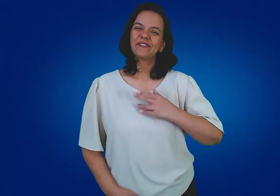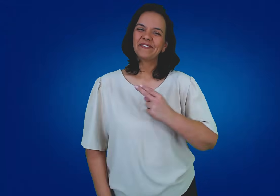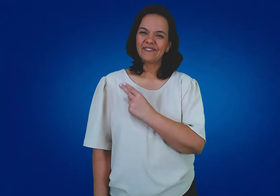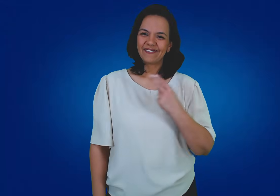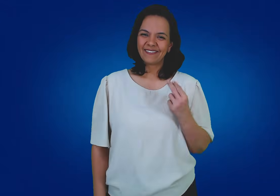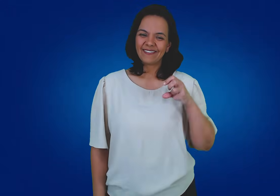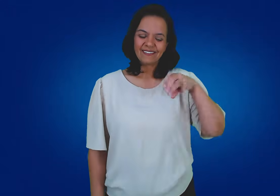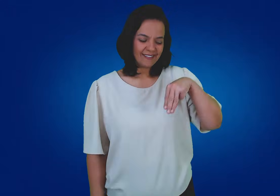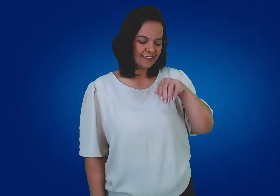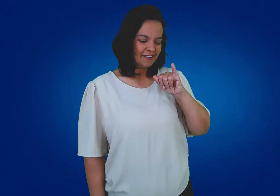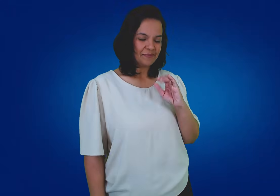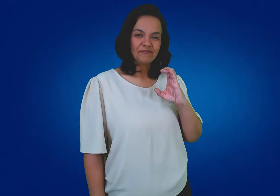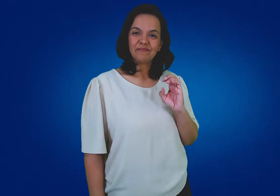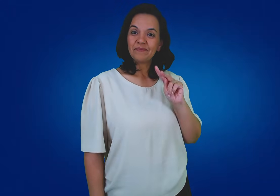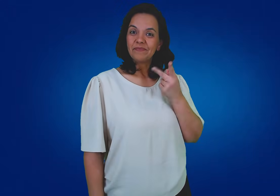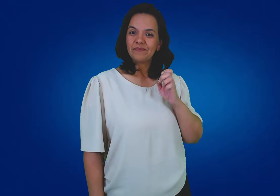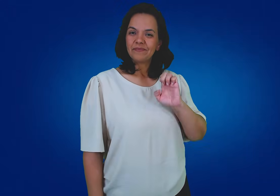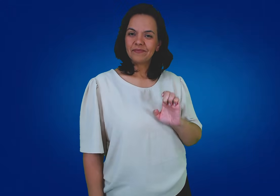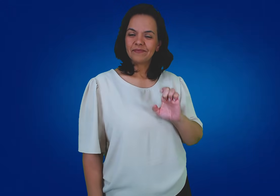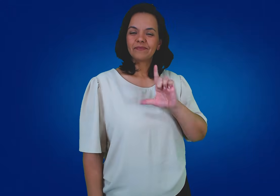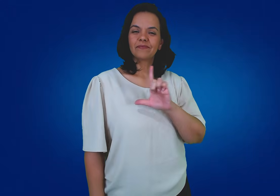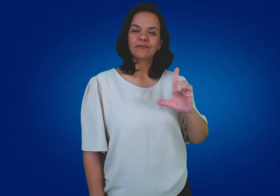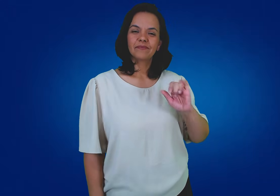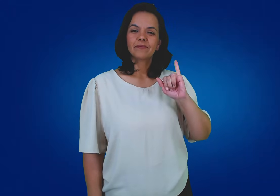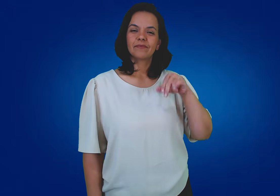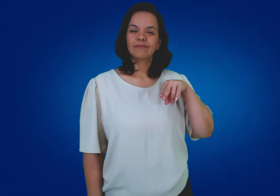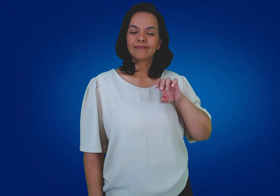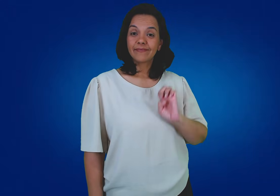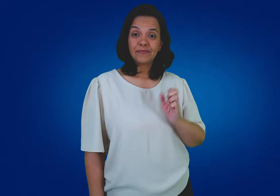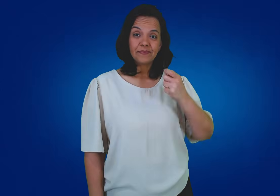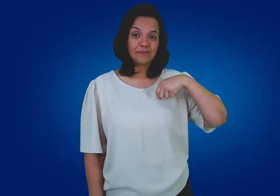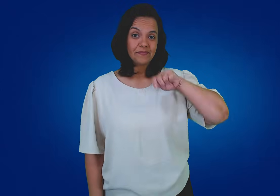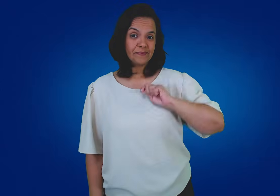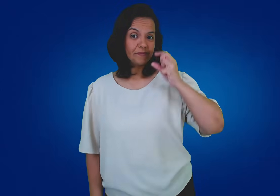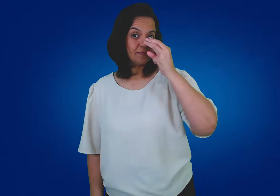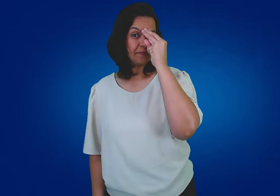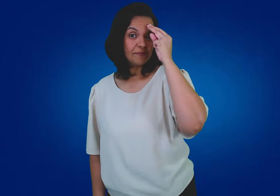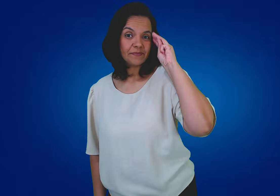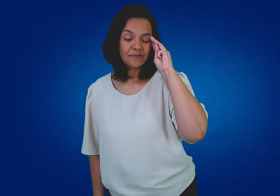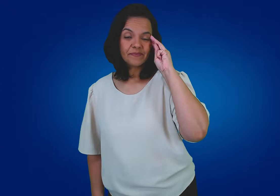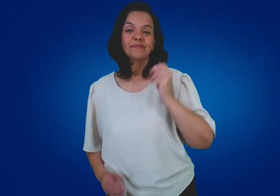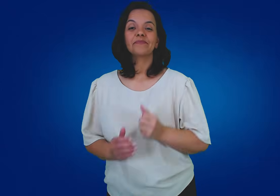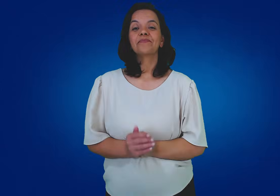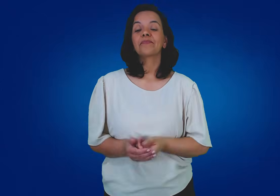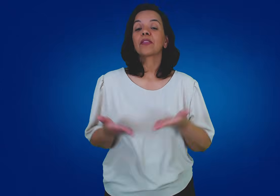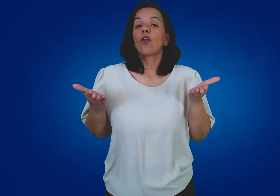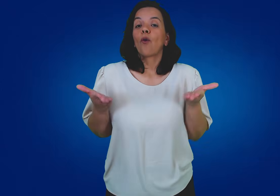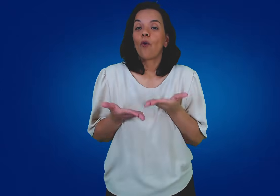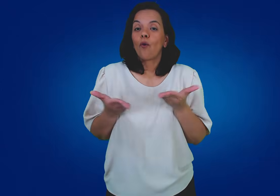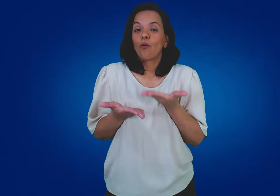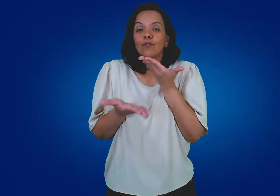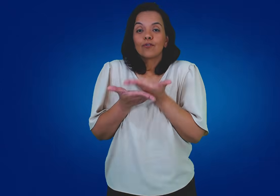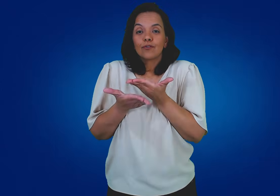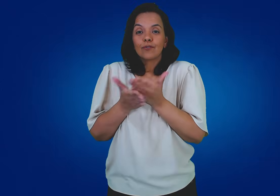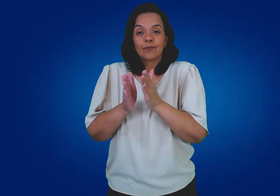Olá, meu nome é Micheline. Na comunidade surda eu sou conhecida por esse sinal e hoje nós